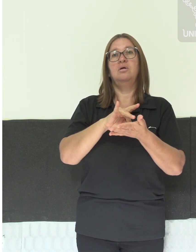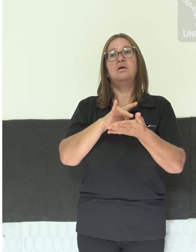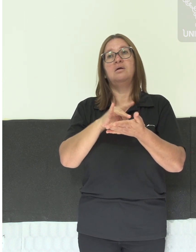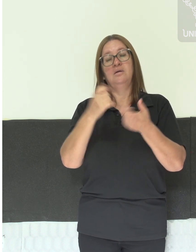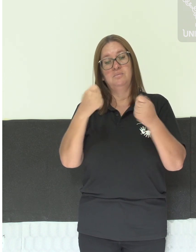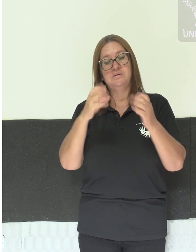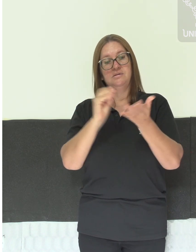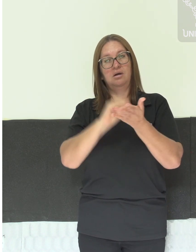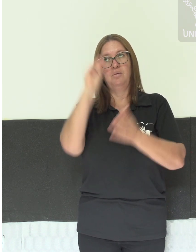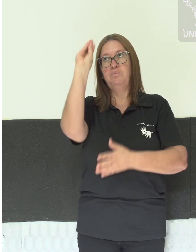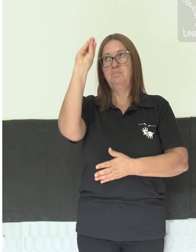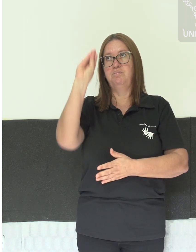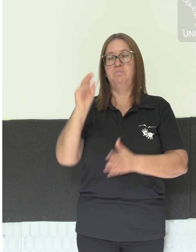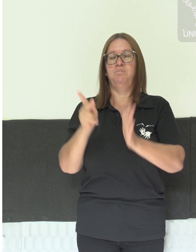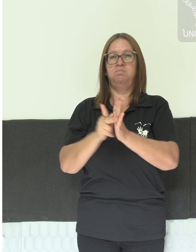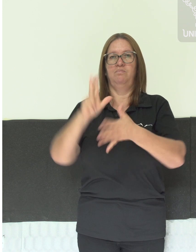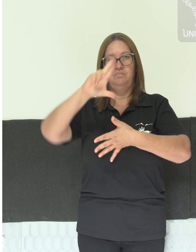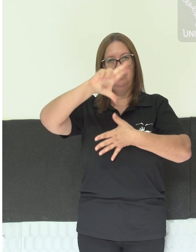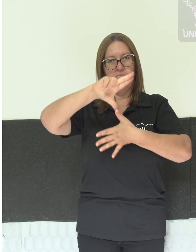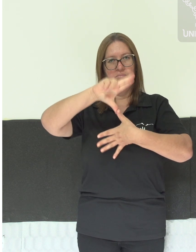ser publicados pela ANILA.